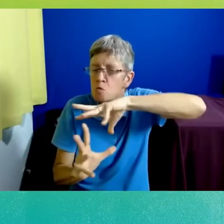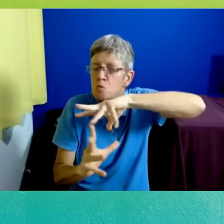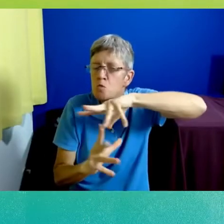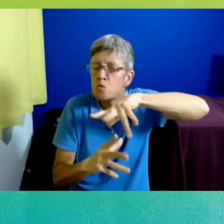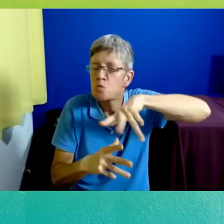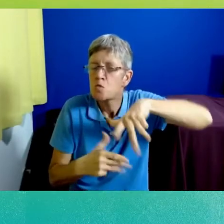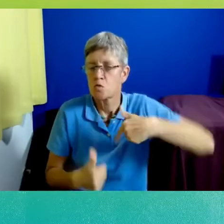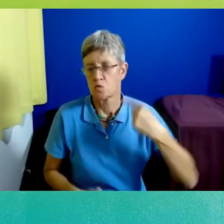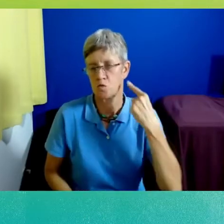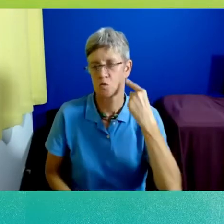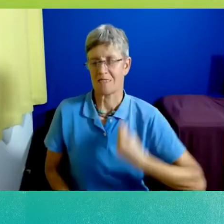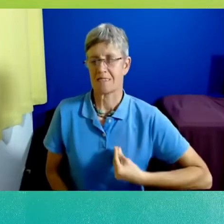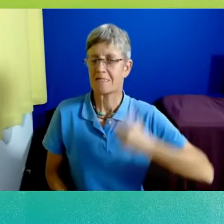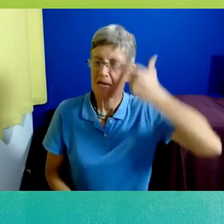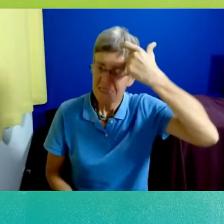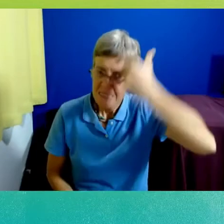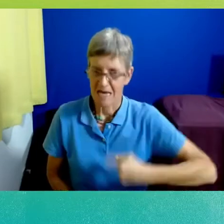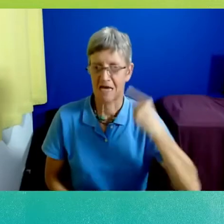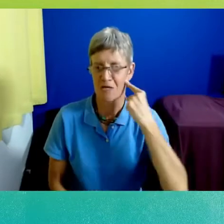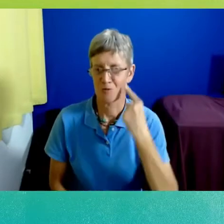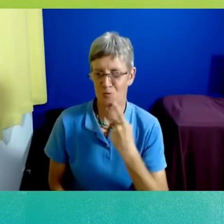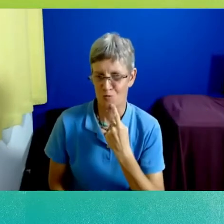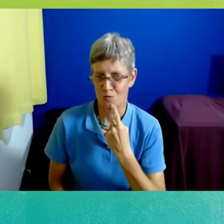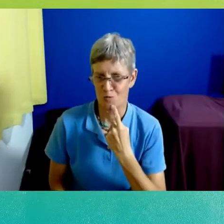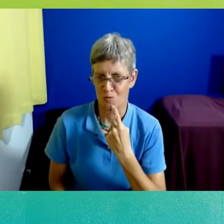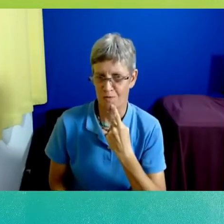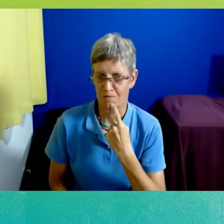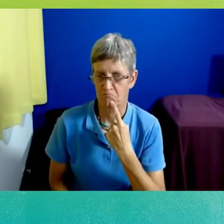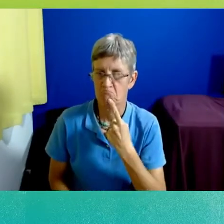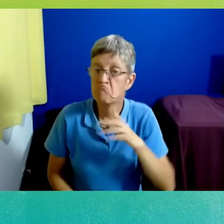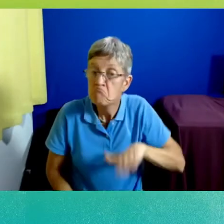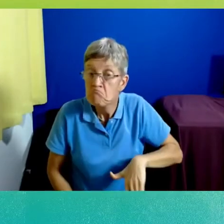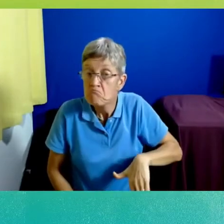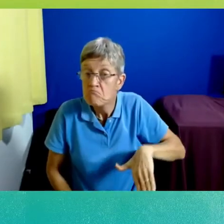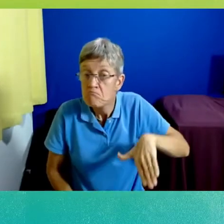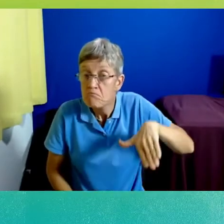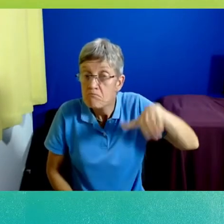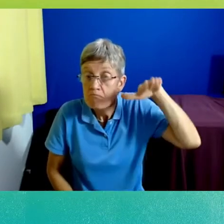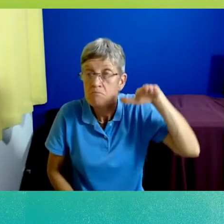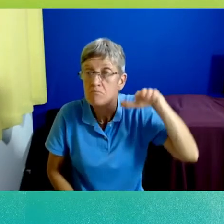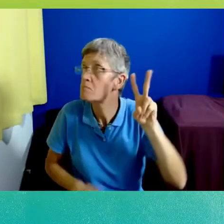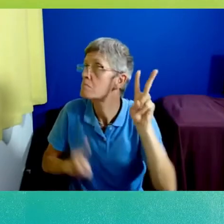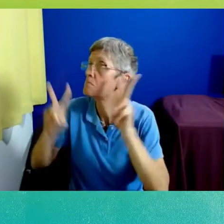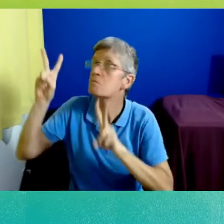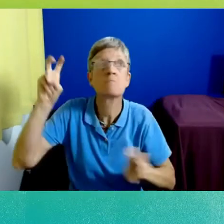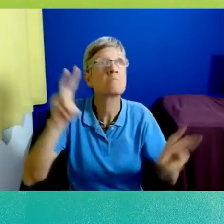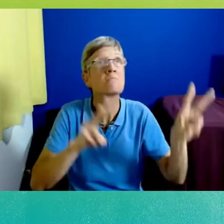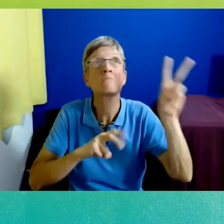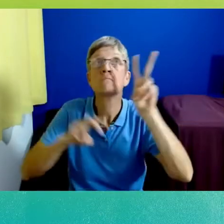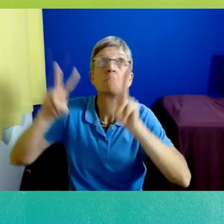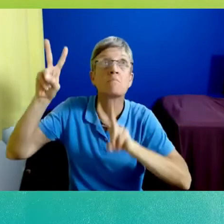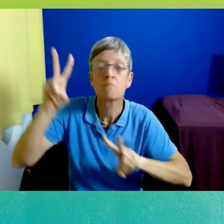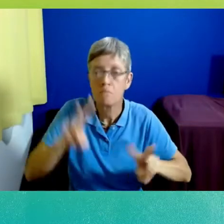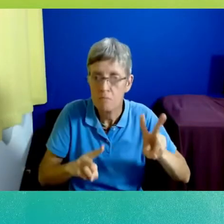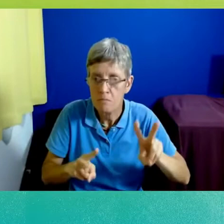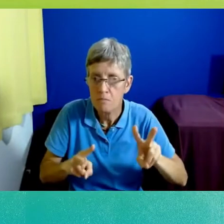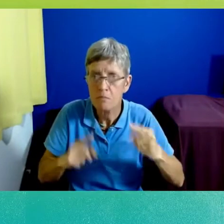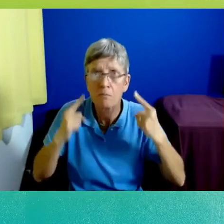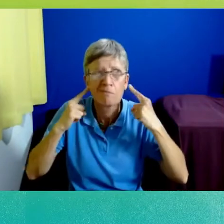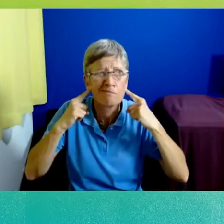ela mostra a experiência de mundo, do surdo mesmo que está produzindo, como que foi a